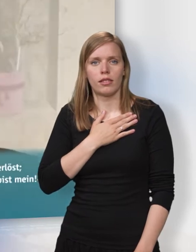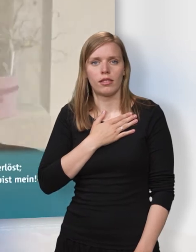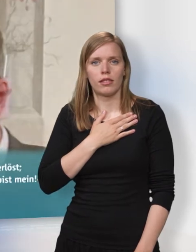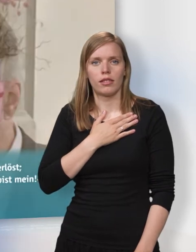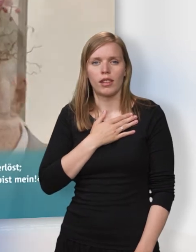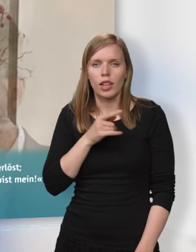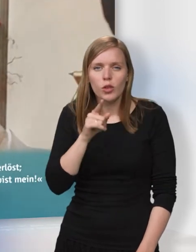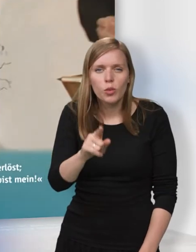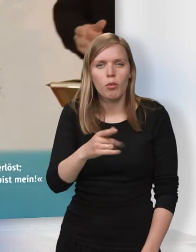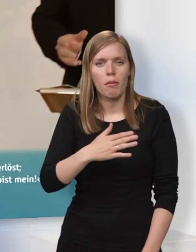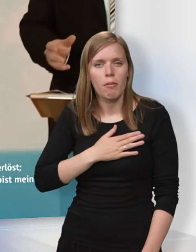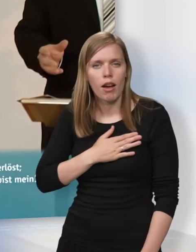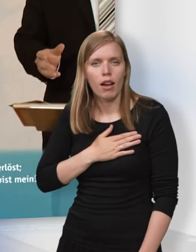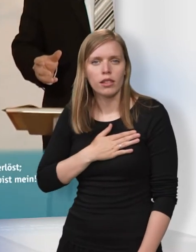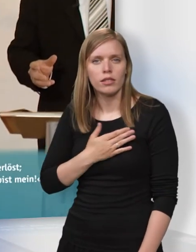Du bist mein.